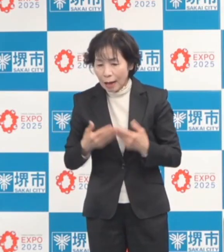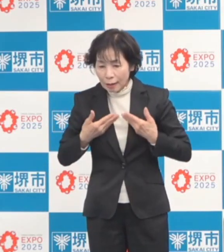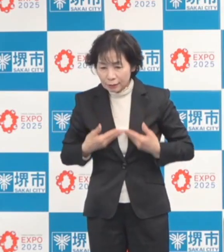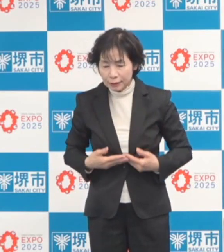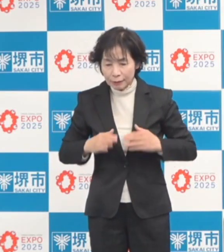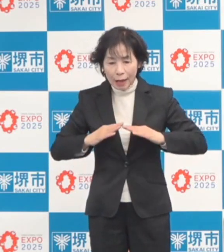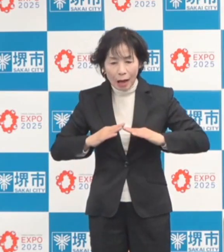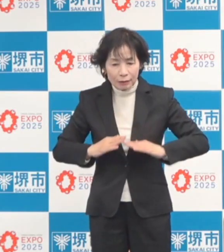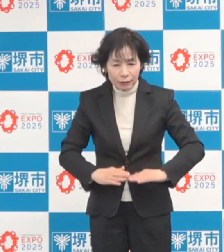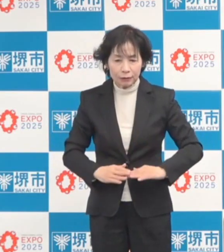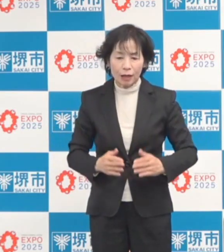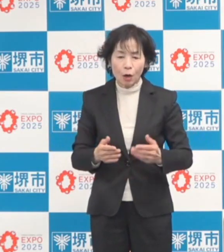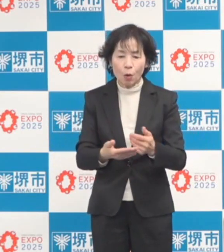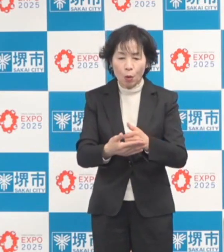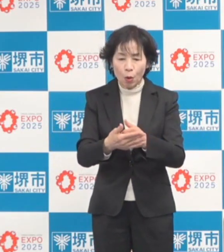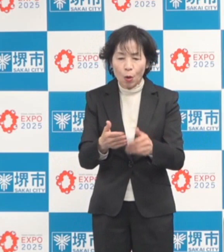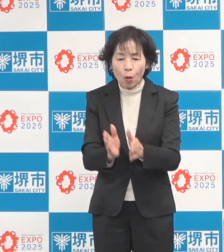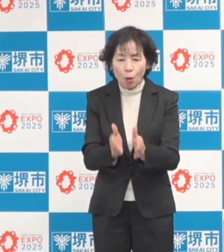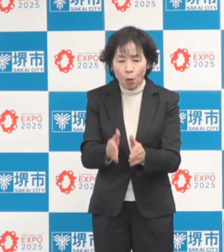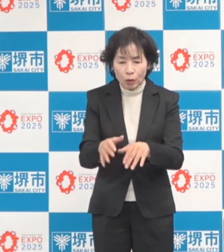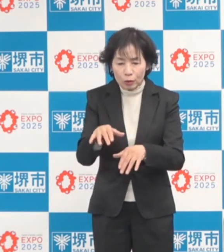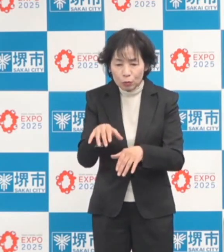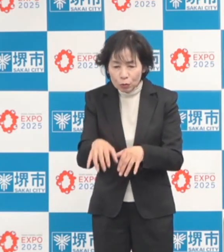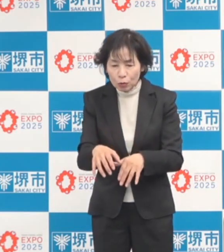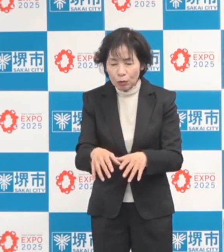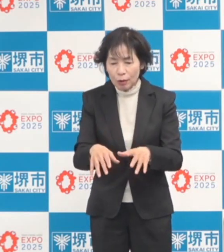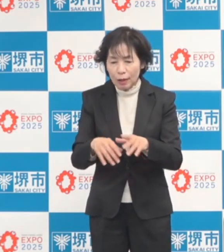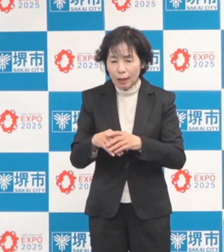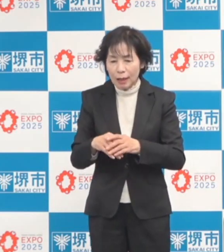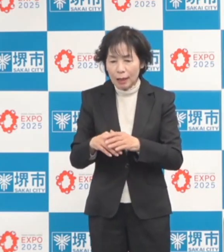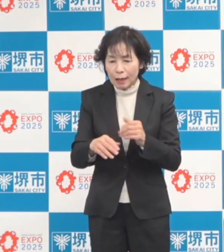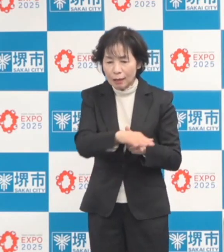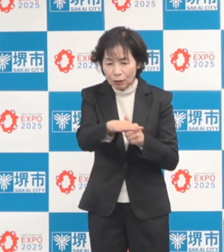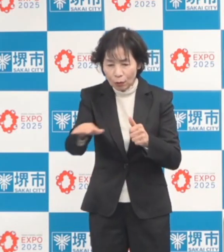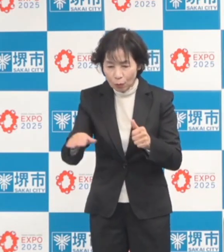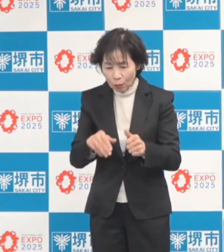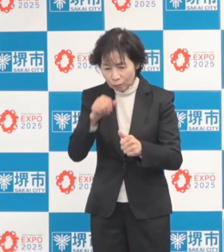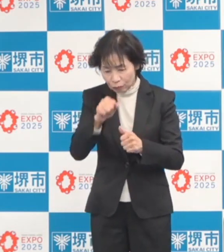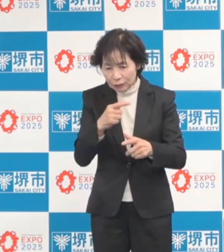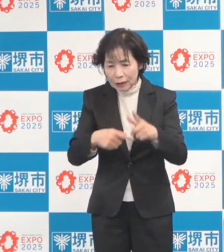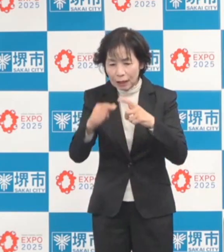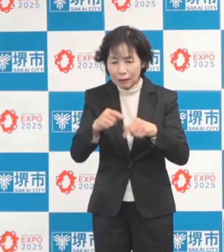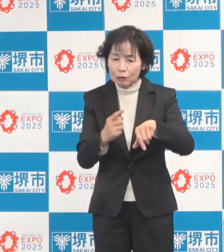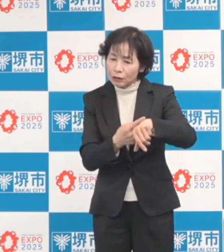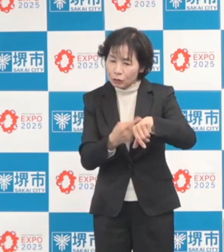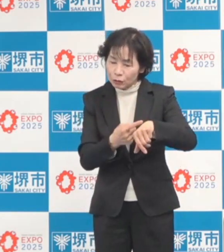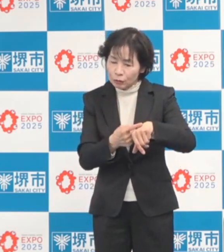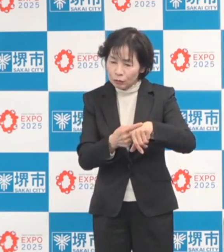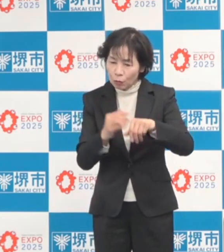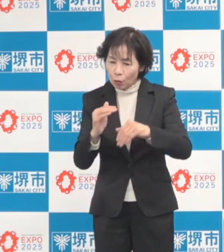で安心な保育環境を確保し、さらなる保育の質の向上を図ります。